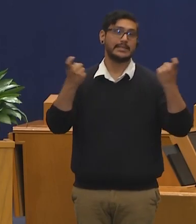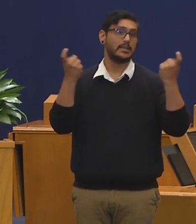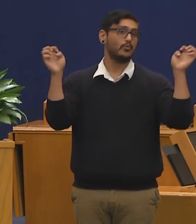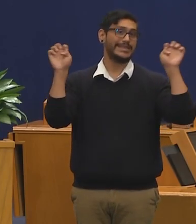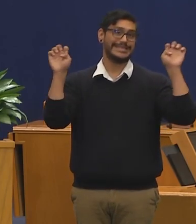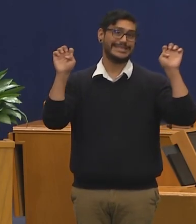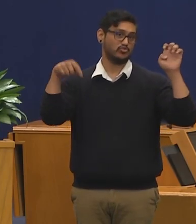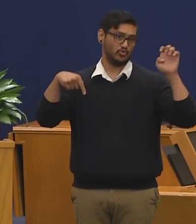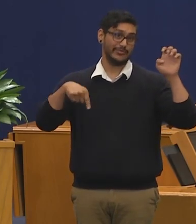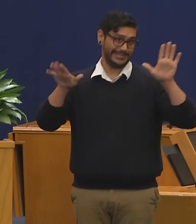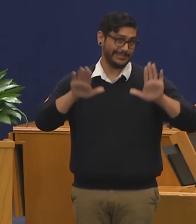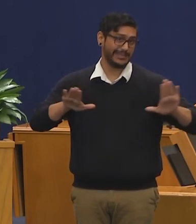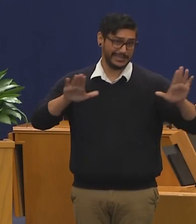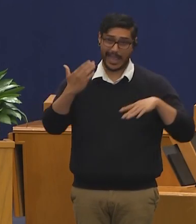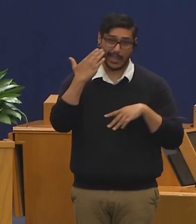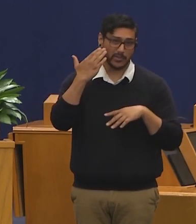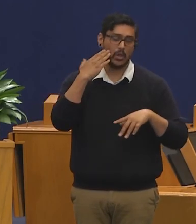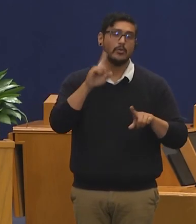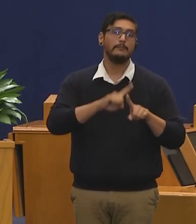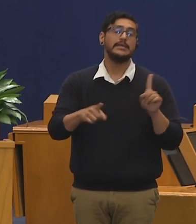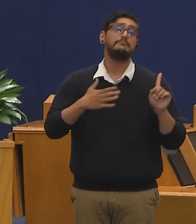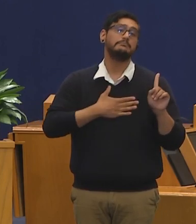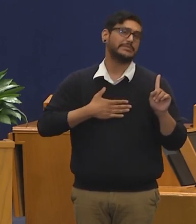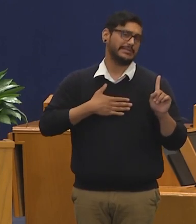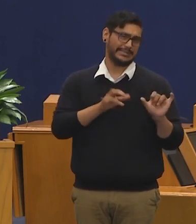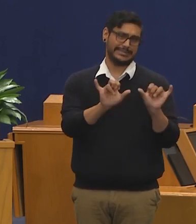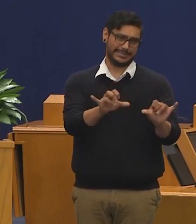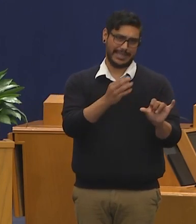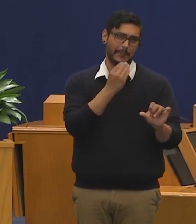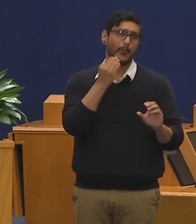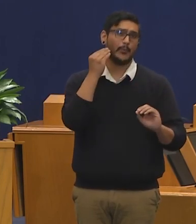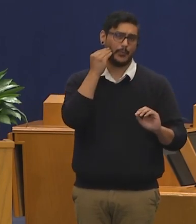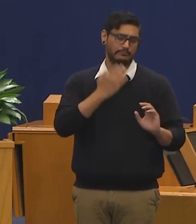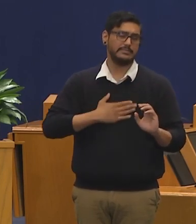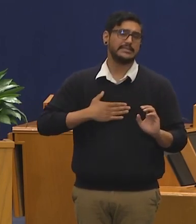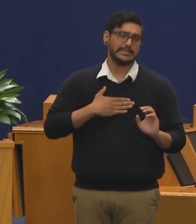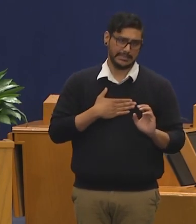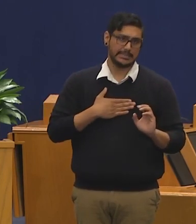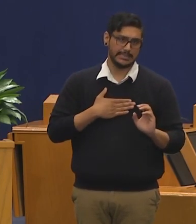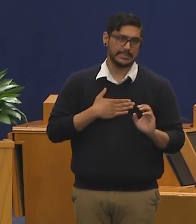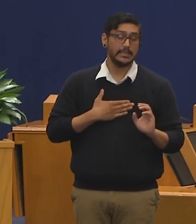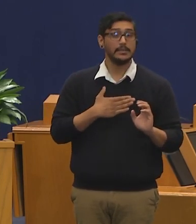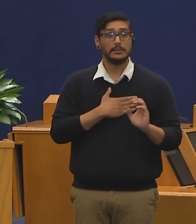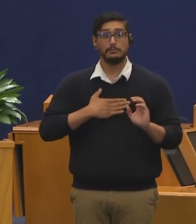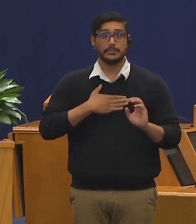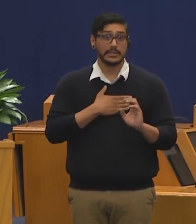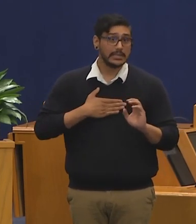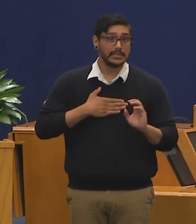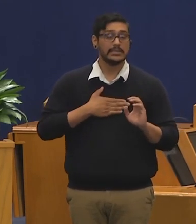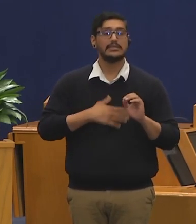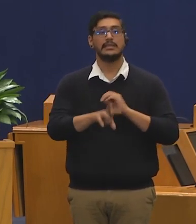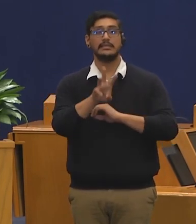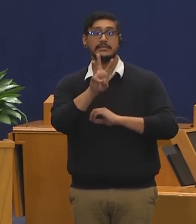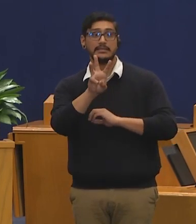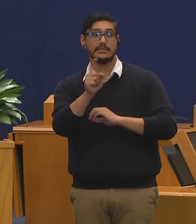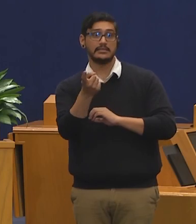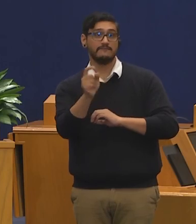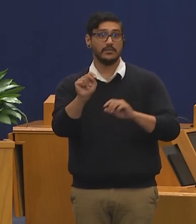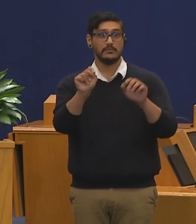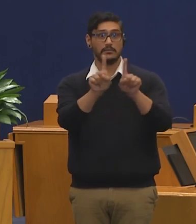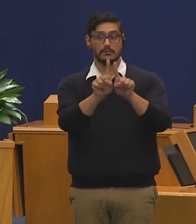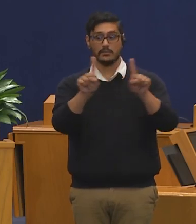pido que se queden en sus casas y que por favor practican 6 pies de cada persona y